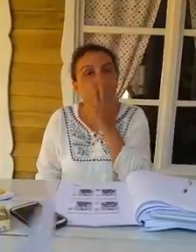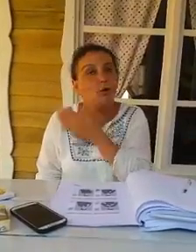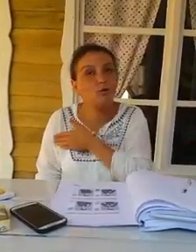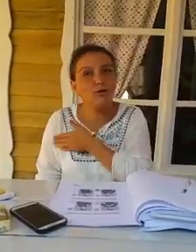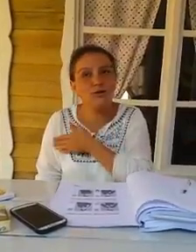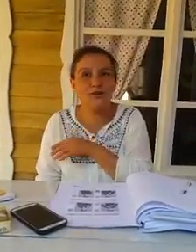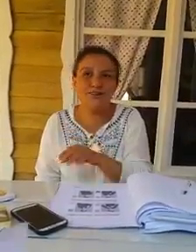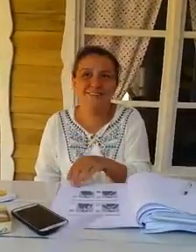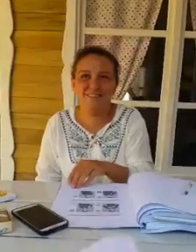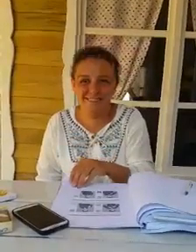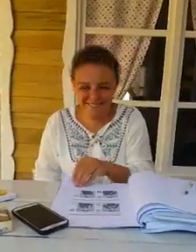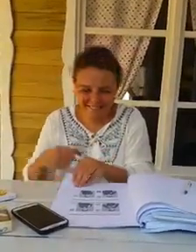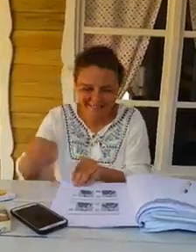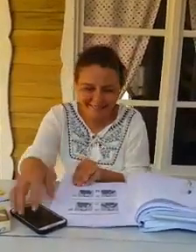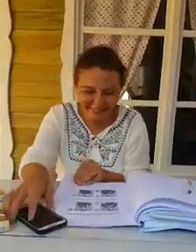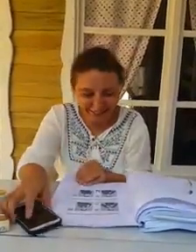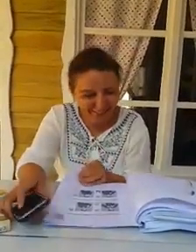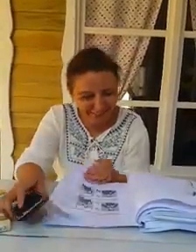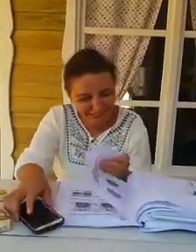Yok. Yok.